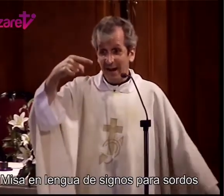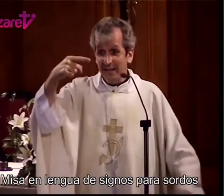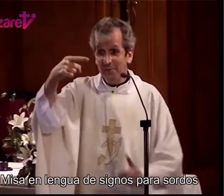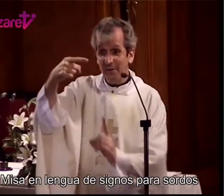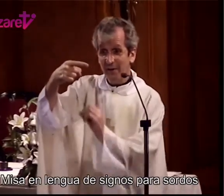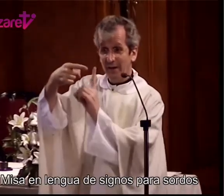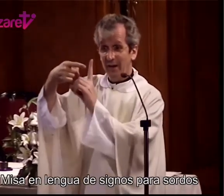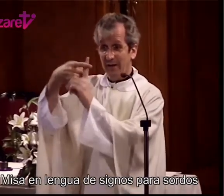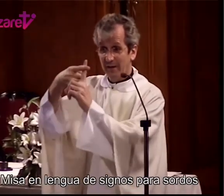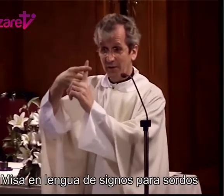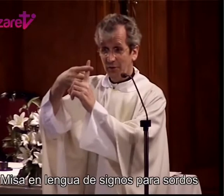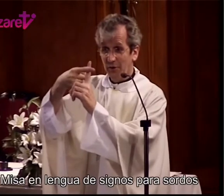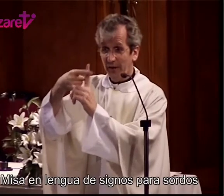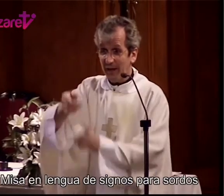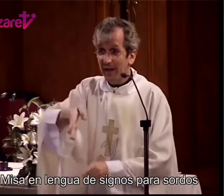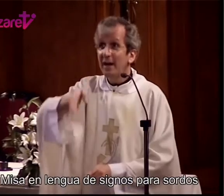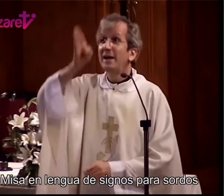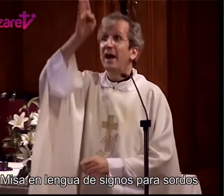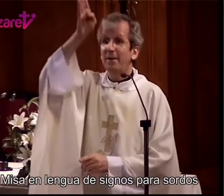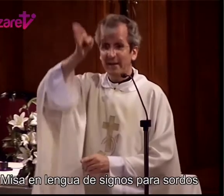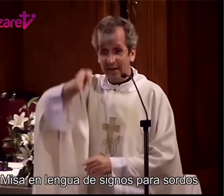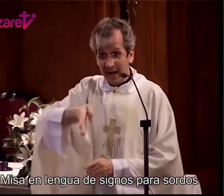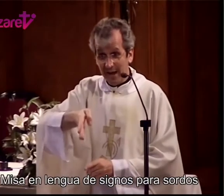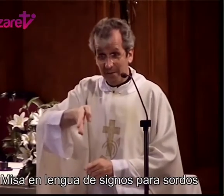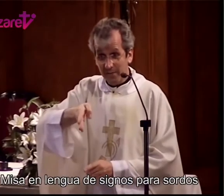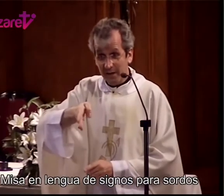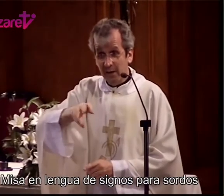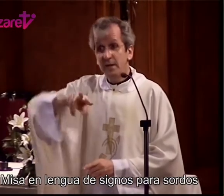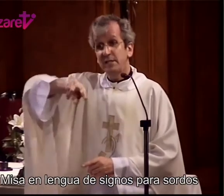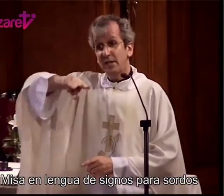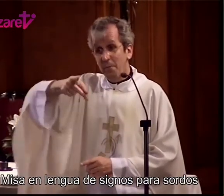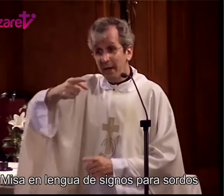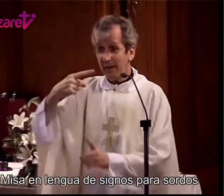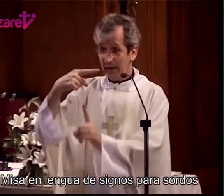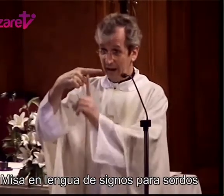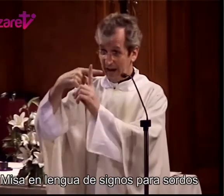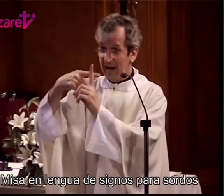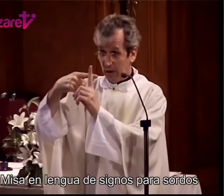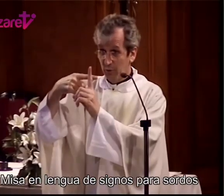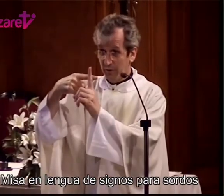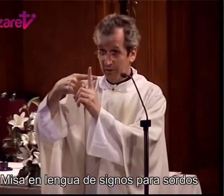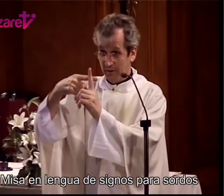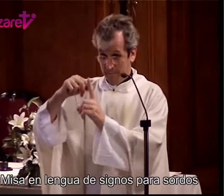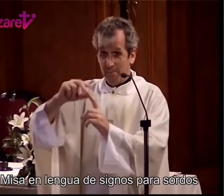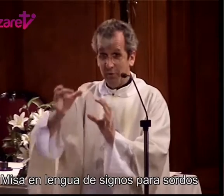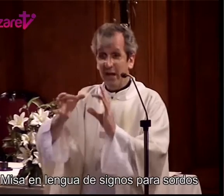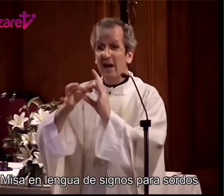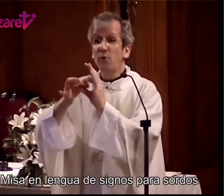negativo coge la vertical, se convierte en la cruz, porque la unimos